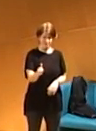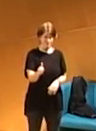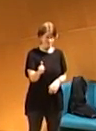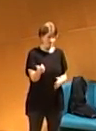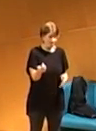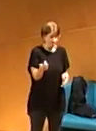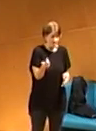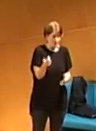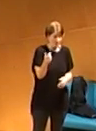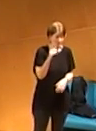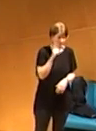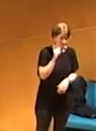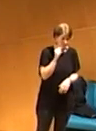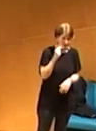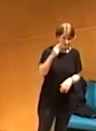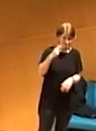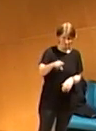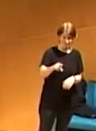normal. C'est pas.